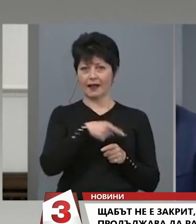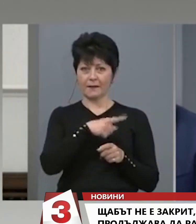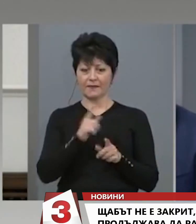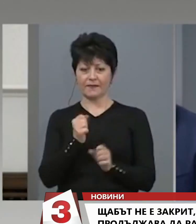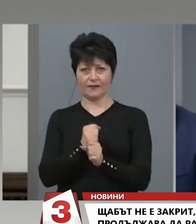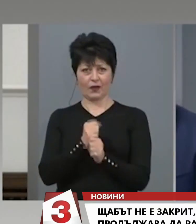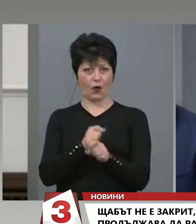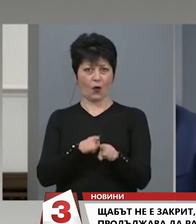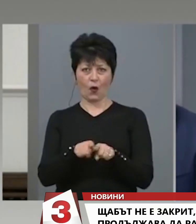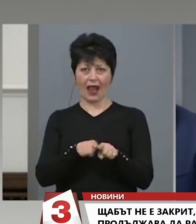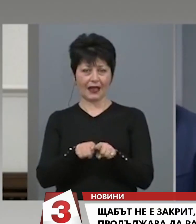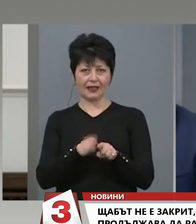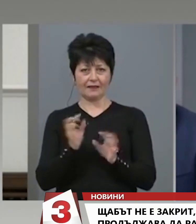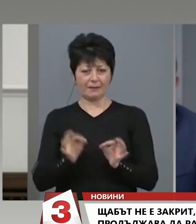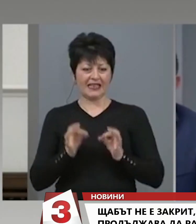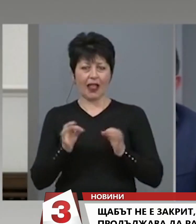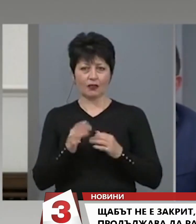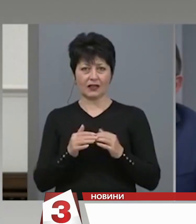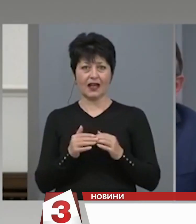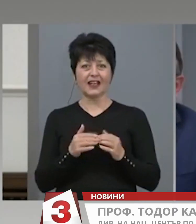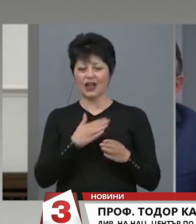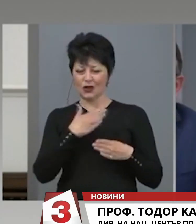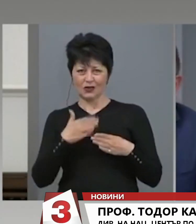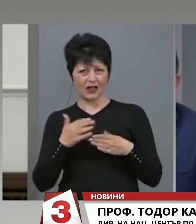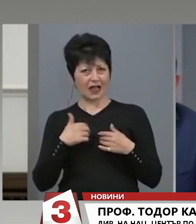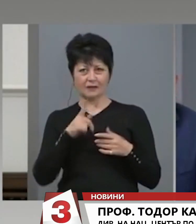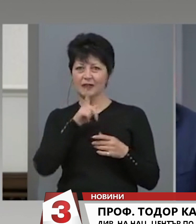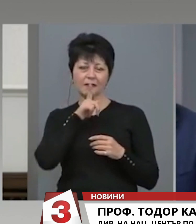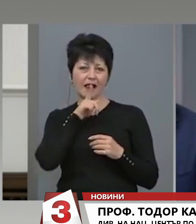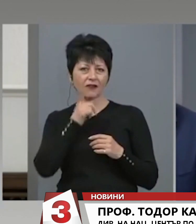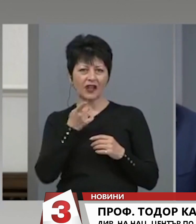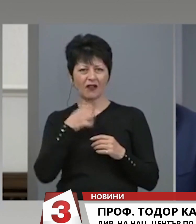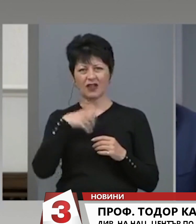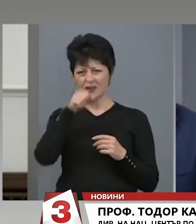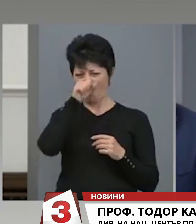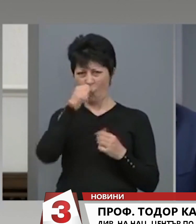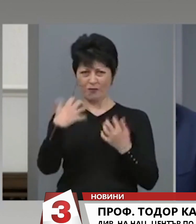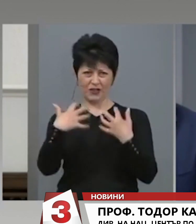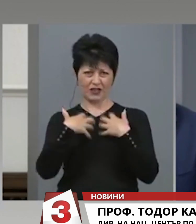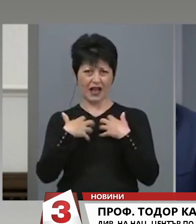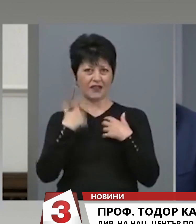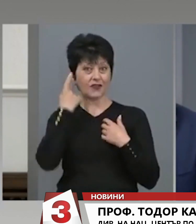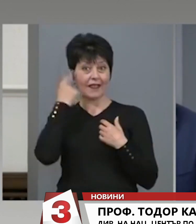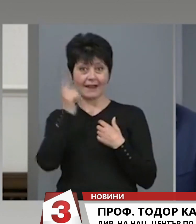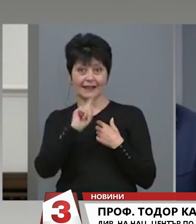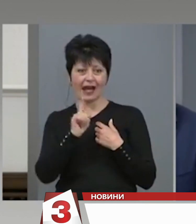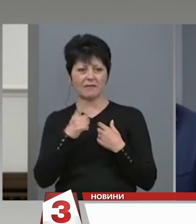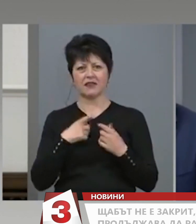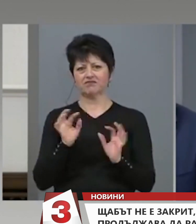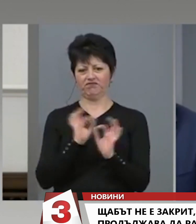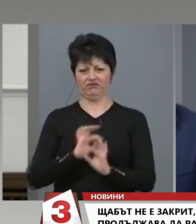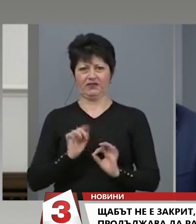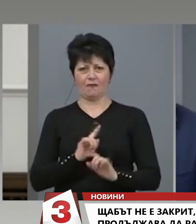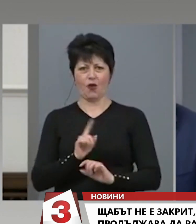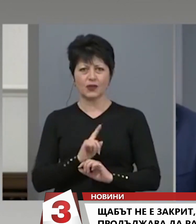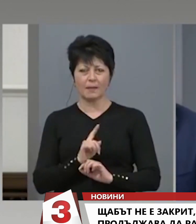у нас. Да ви кажа това, че досега съм си мълчал, когато са ни обиждали, че не знаеме и не можеме,